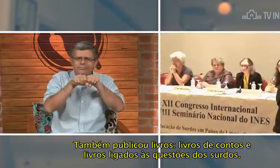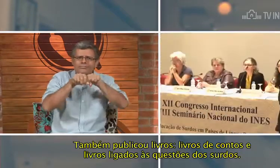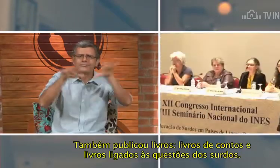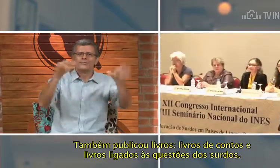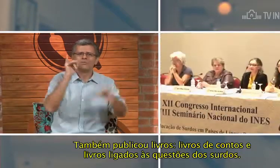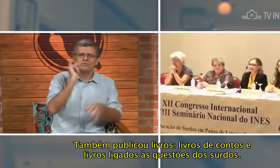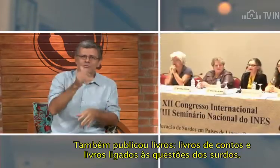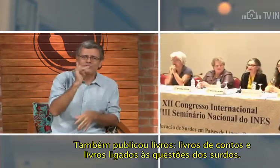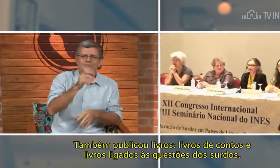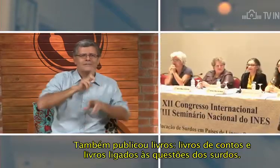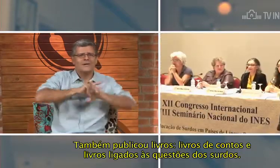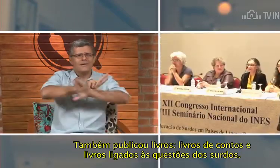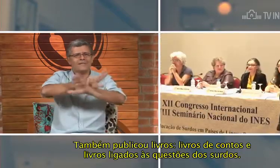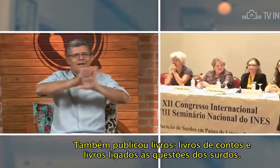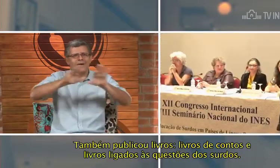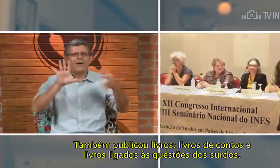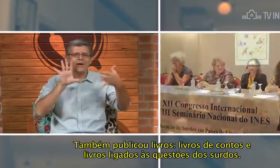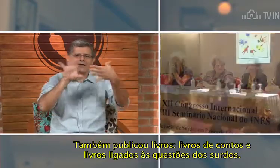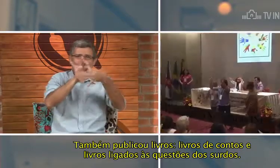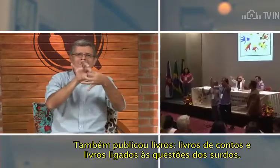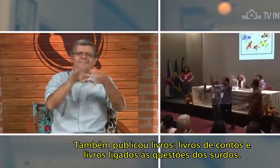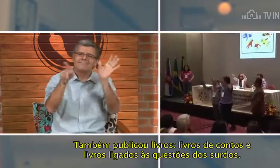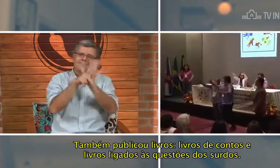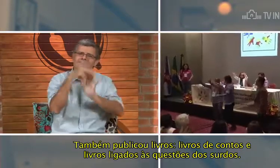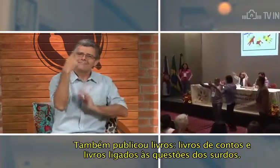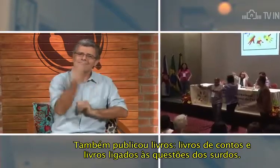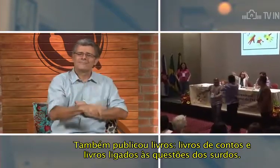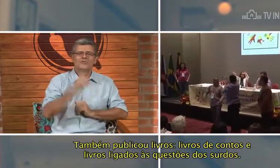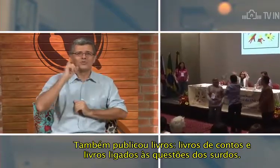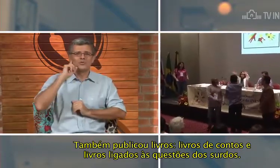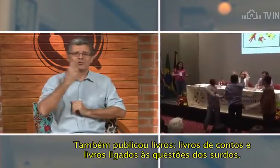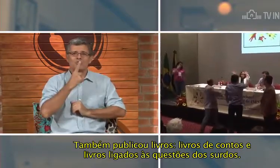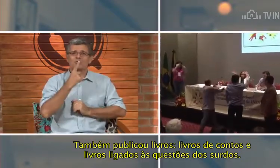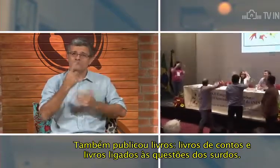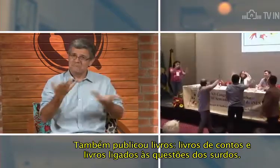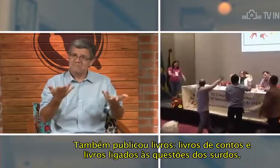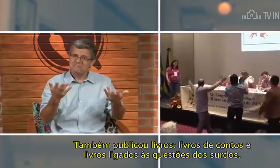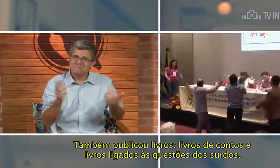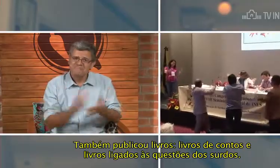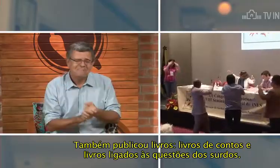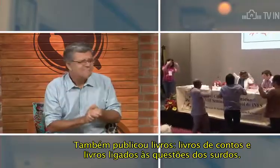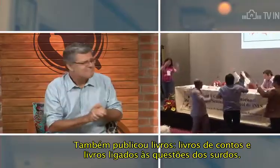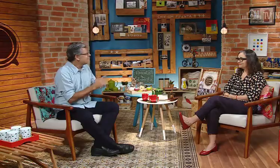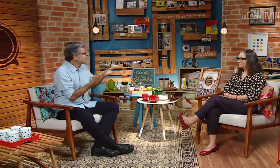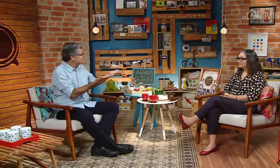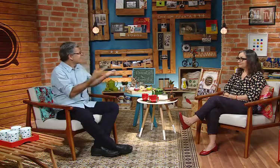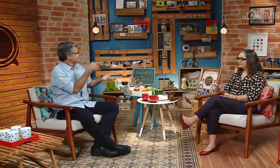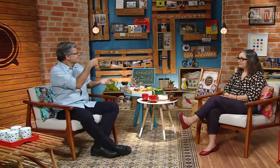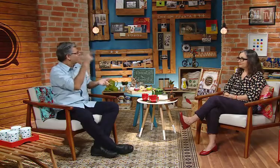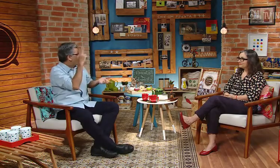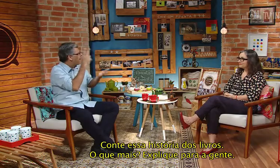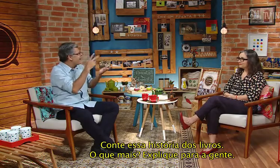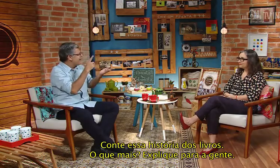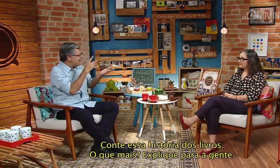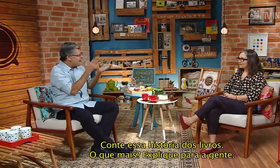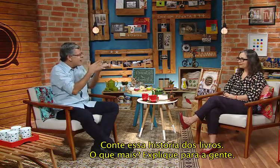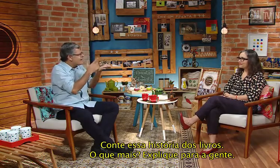publicou livros. Livros de contos e livros ligados às questões dos surdos. Conte essa história dos